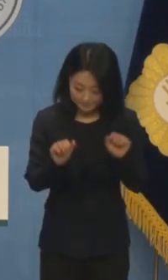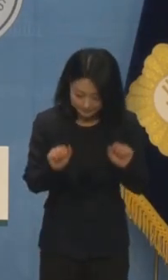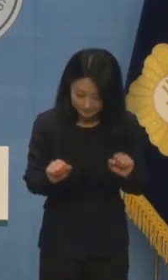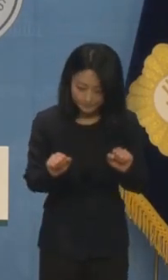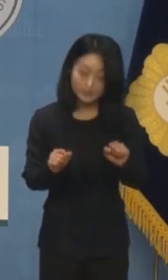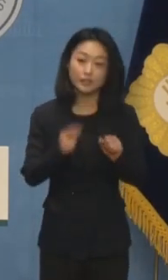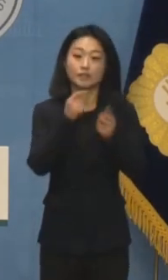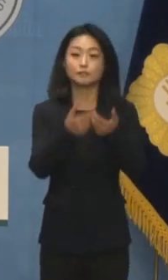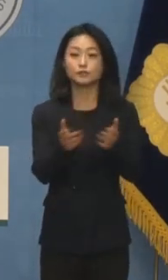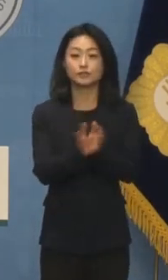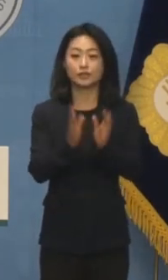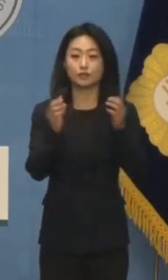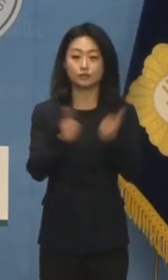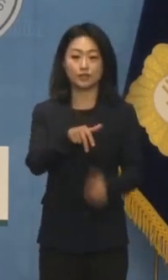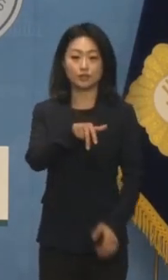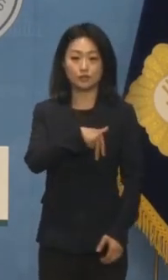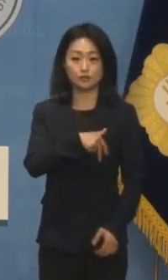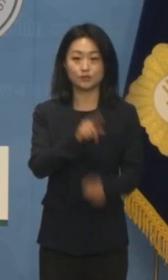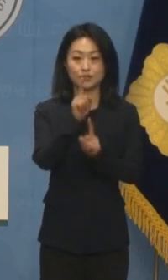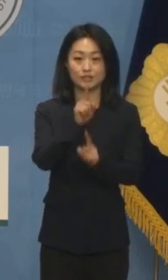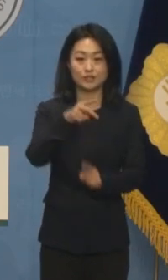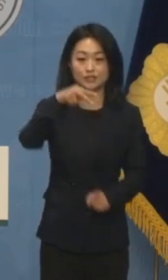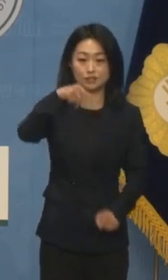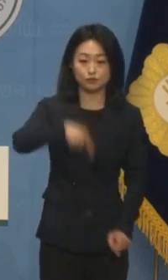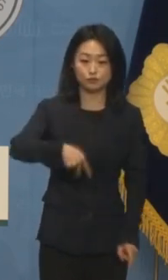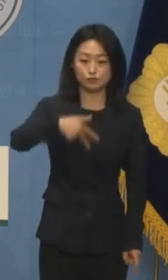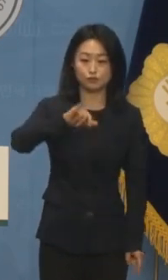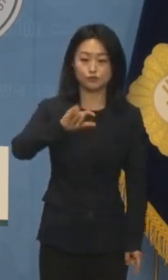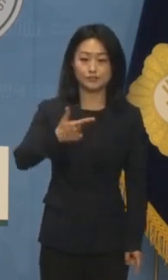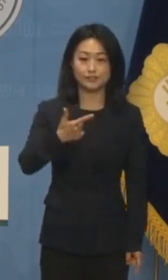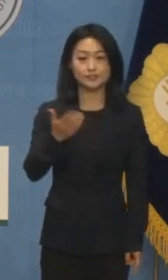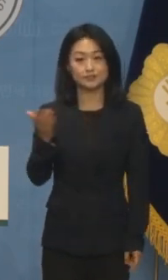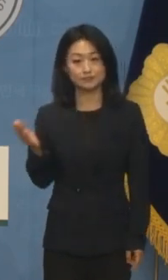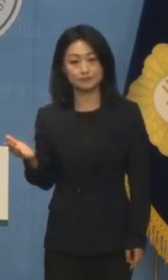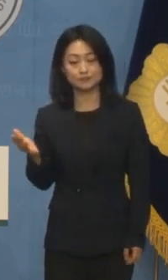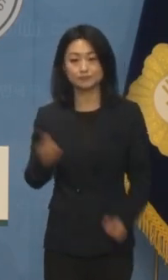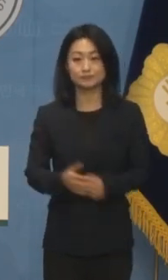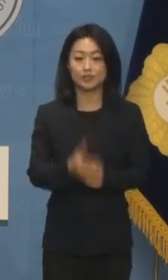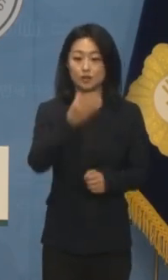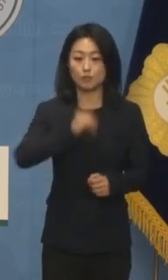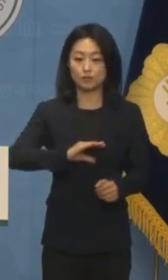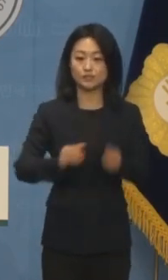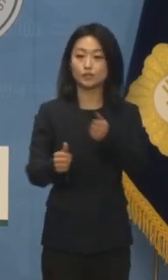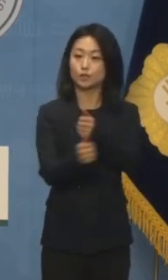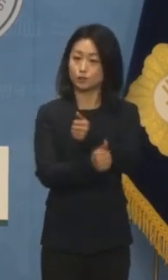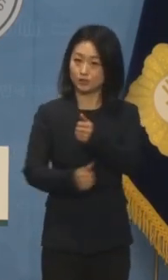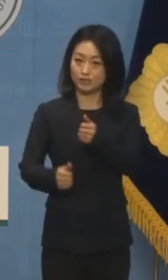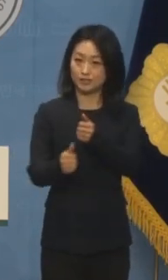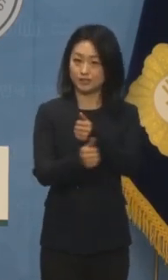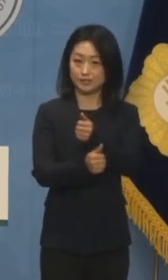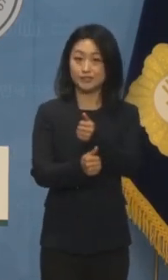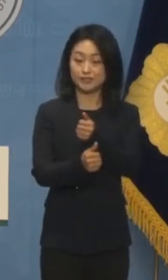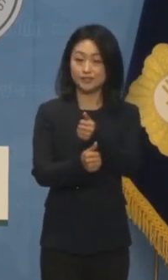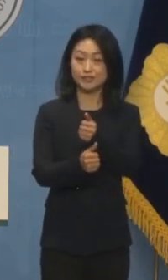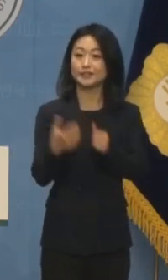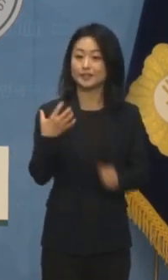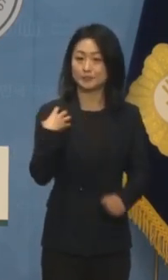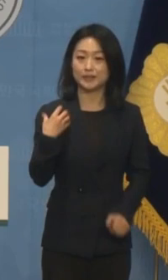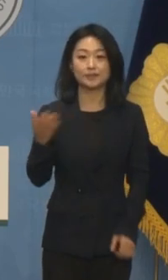안녕하십니까. 더불어민주당 국회의원 이수진입니다. 현재 보건복지위원회를 상임위로 두고